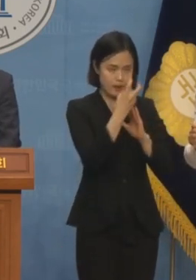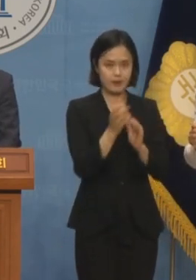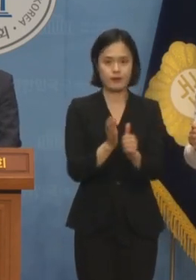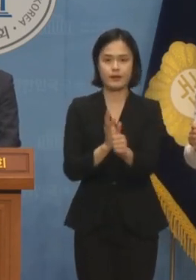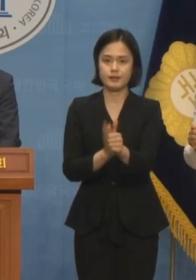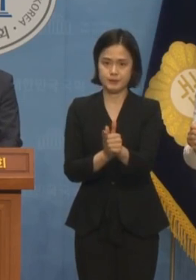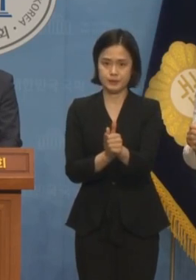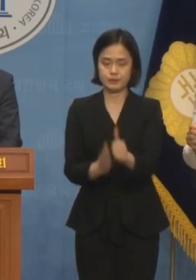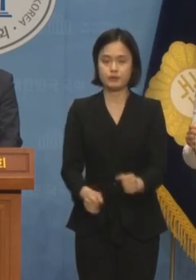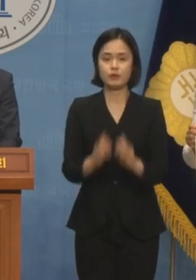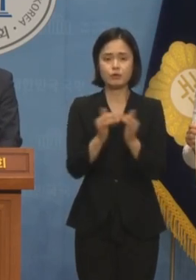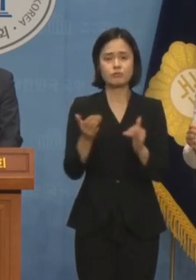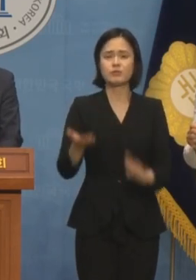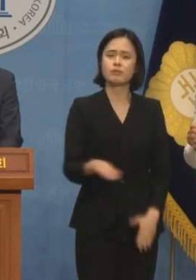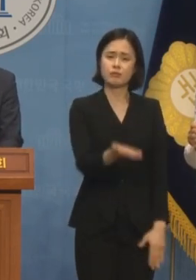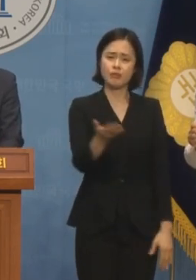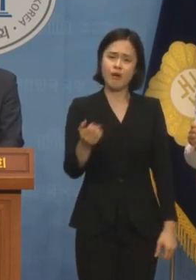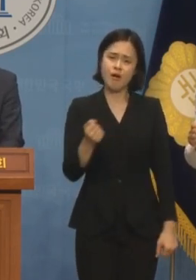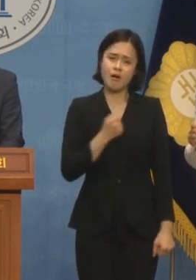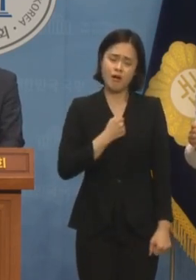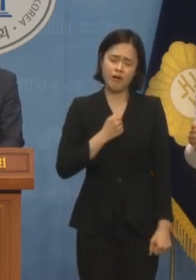국민 여러분 얼마나 답답하십니까?